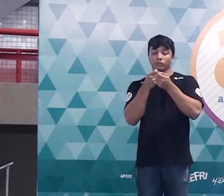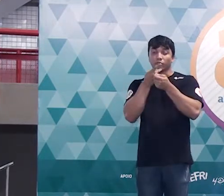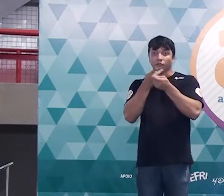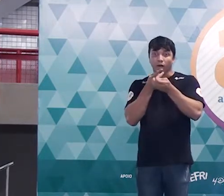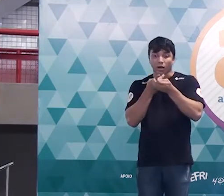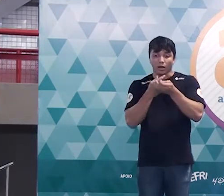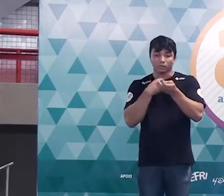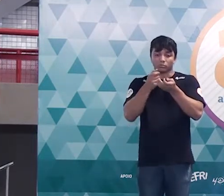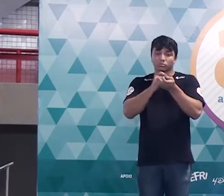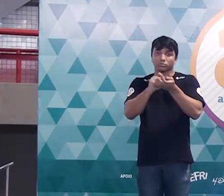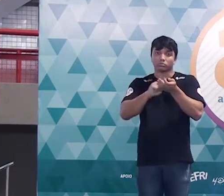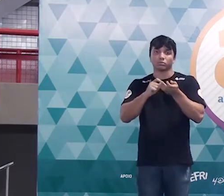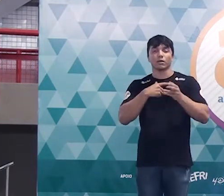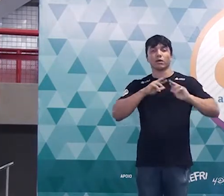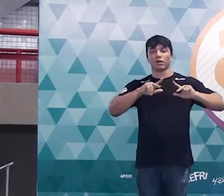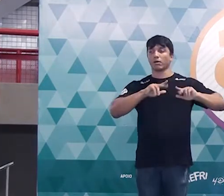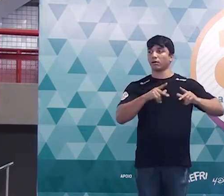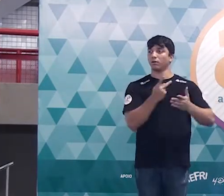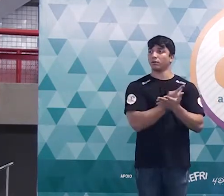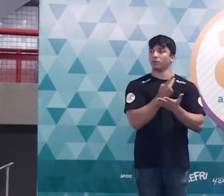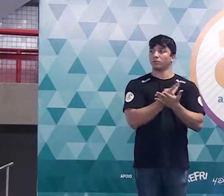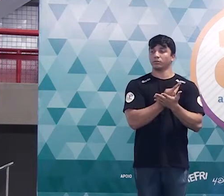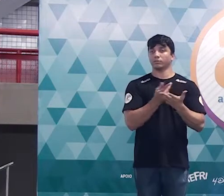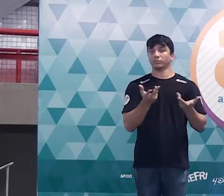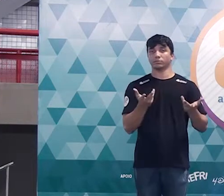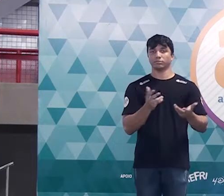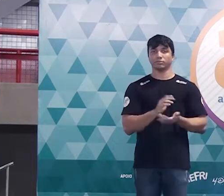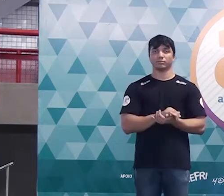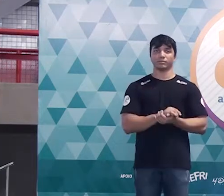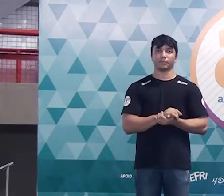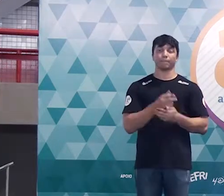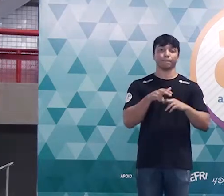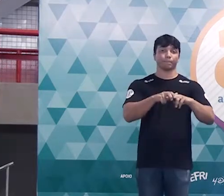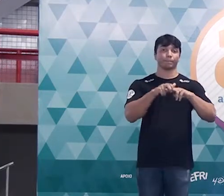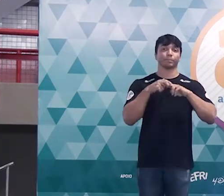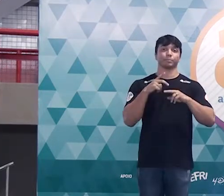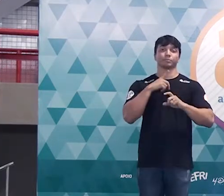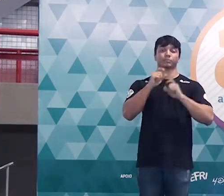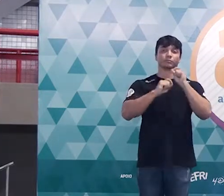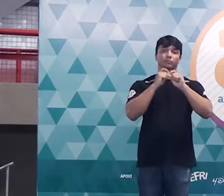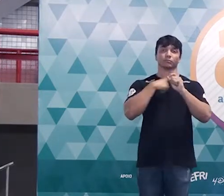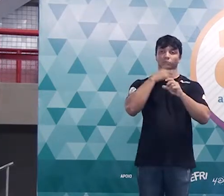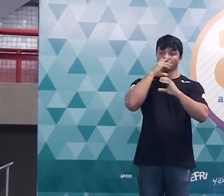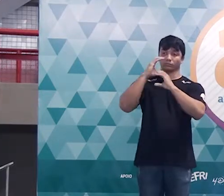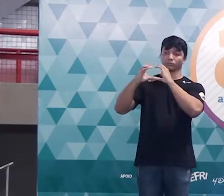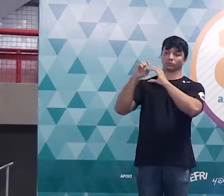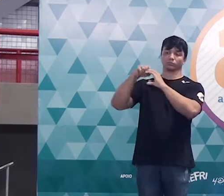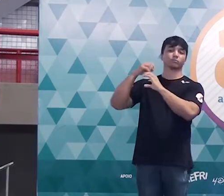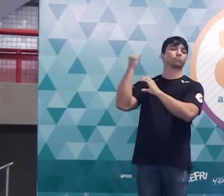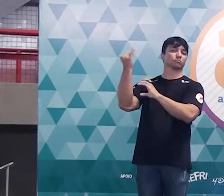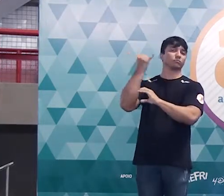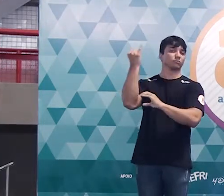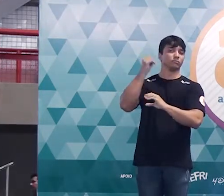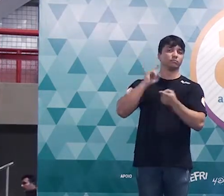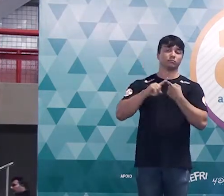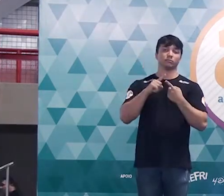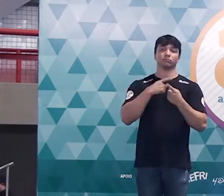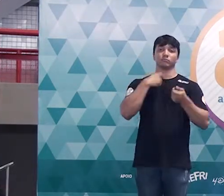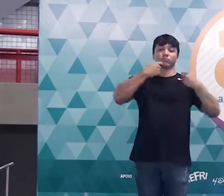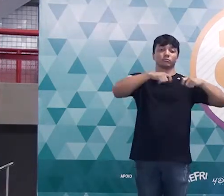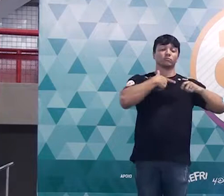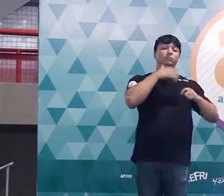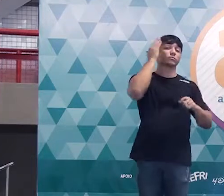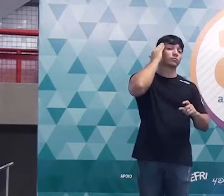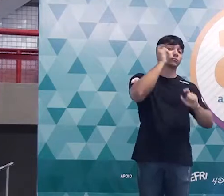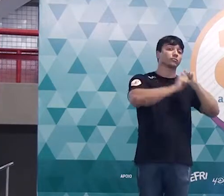e falam errado. Já pensou, né? Então é por isso que a comunicação é importante e a gente precisa entender